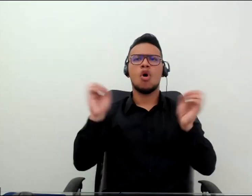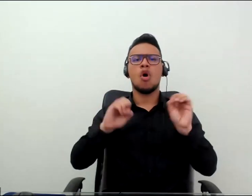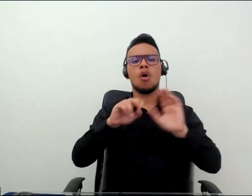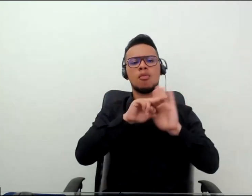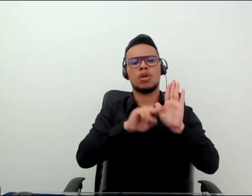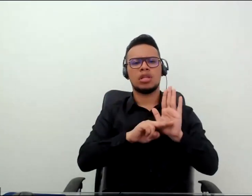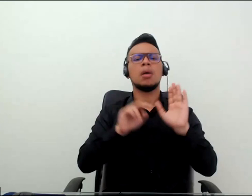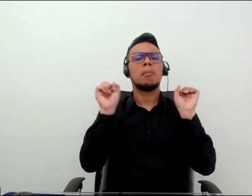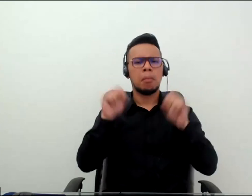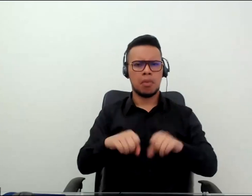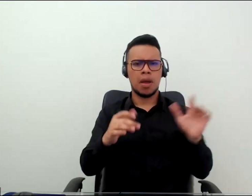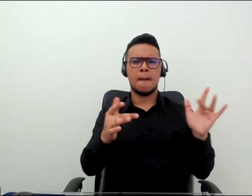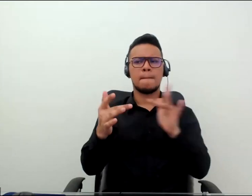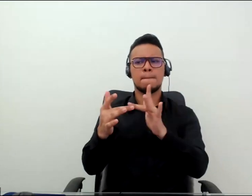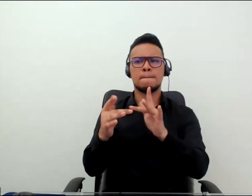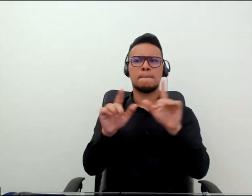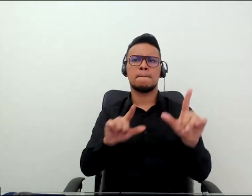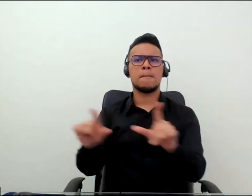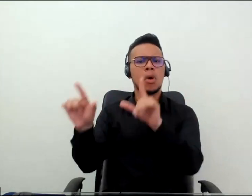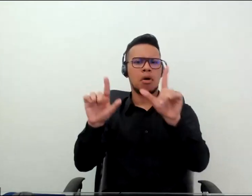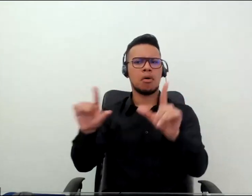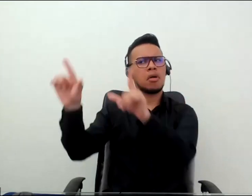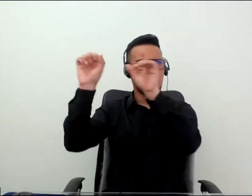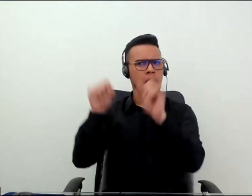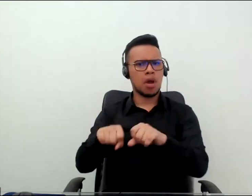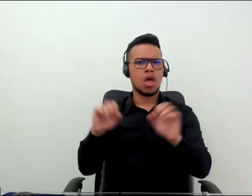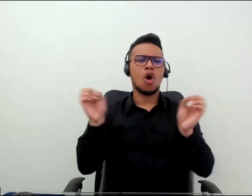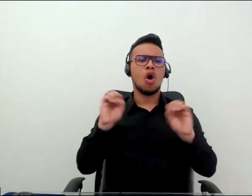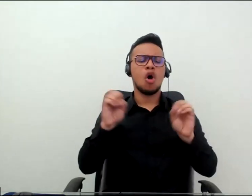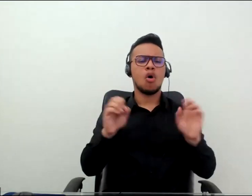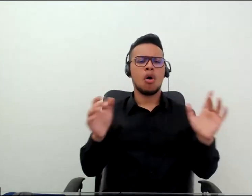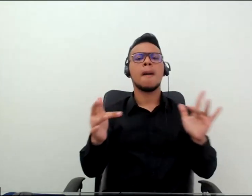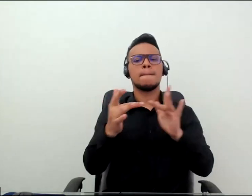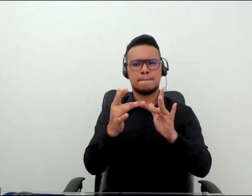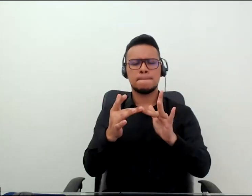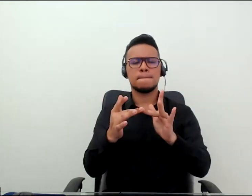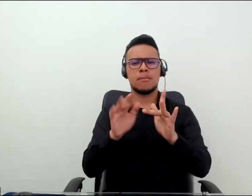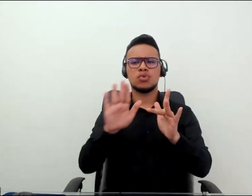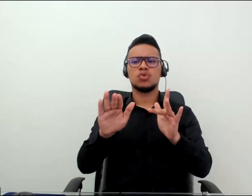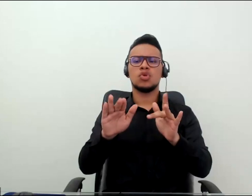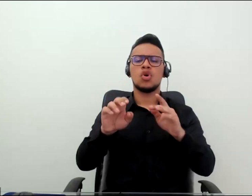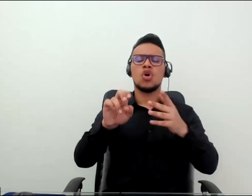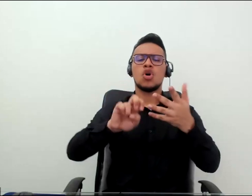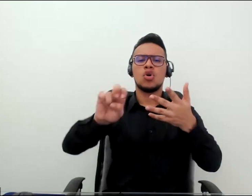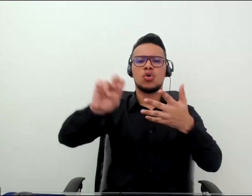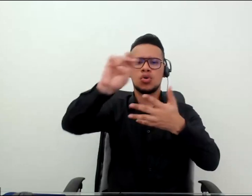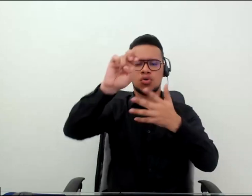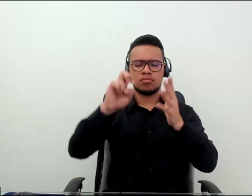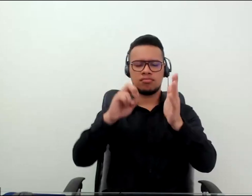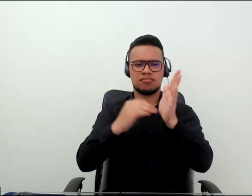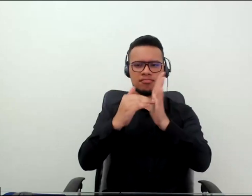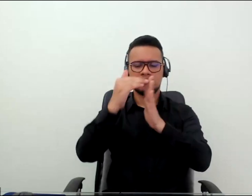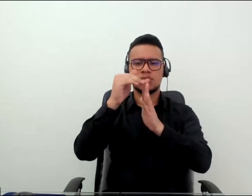la política va a ser para estratos del uno al nueve es decir que va a ser universal la política pero mientras